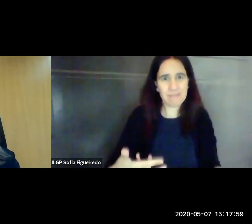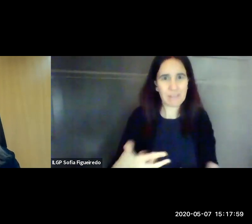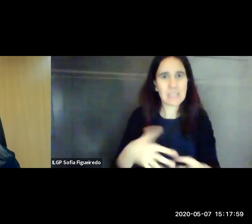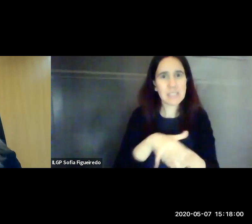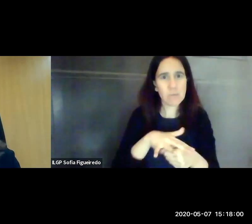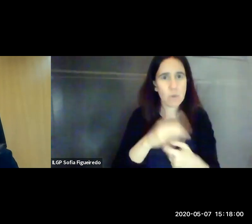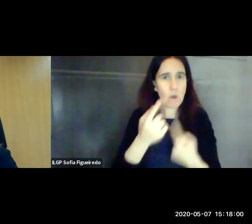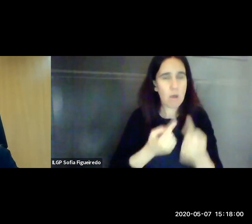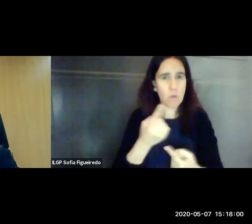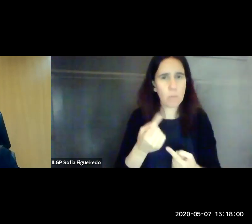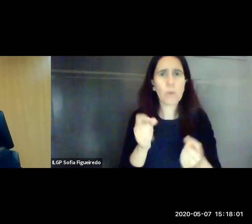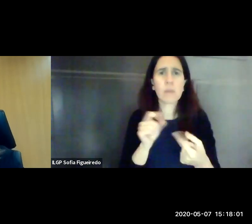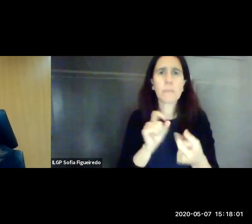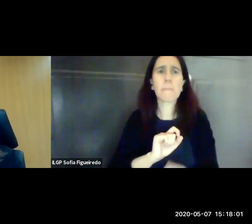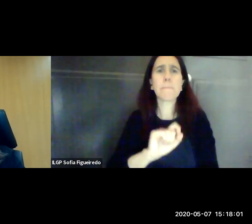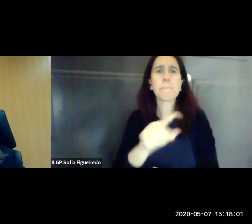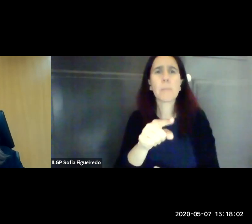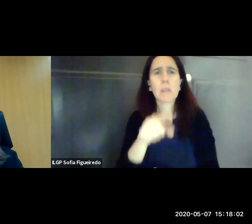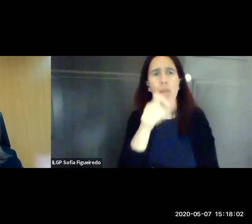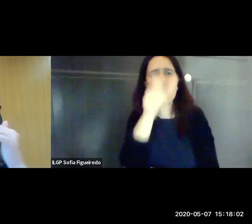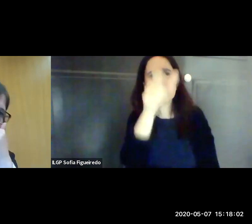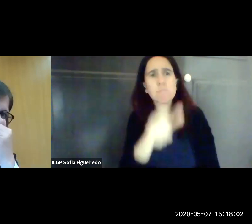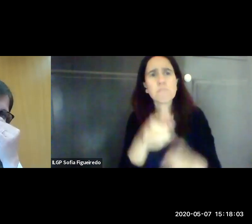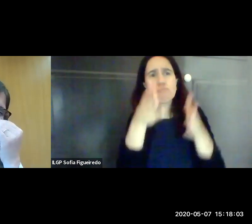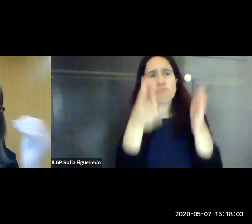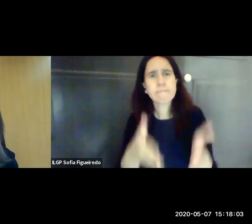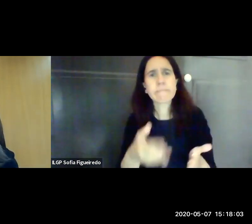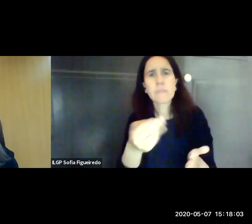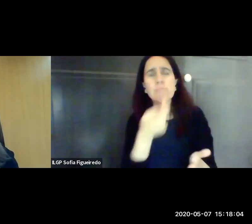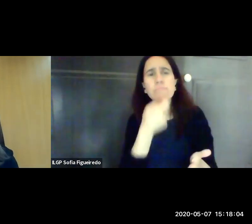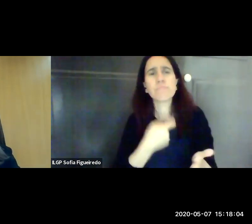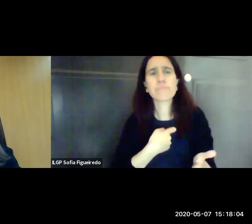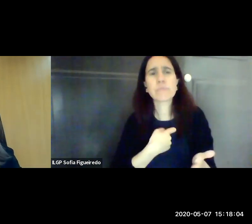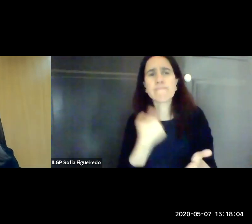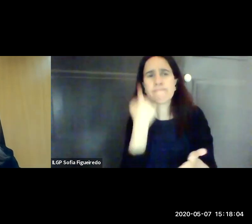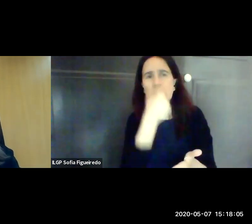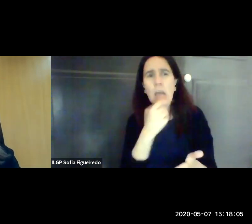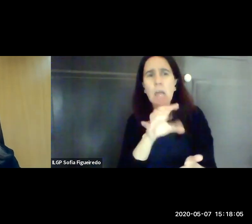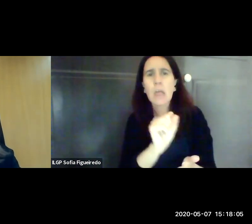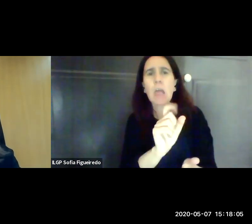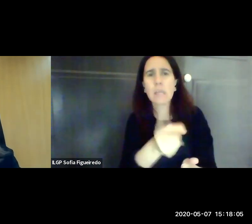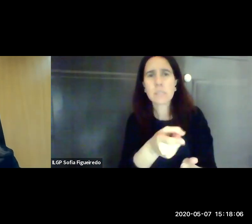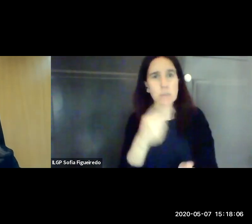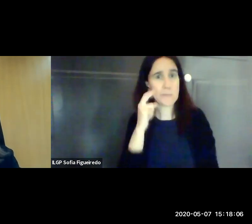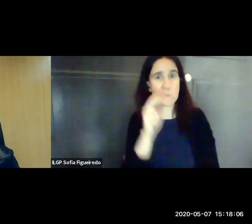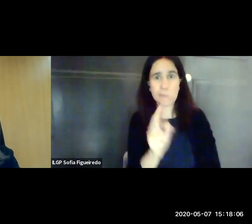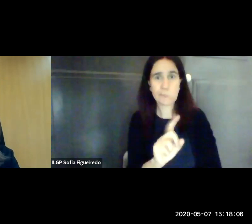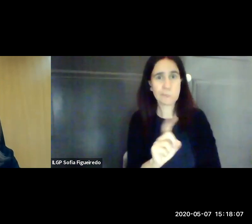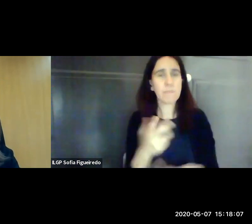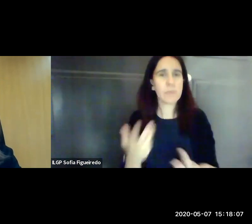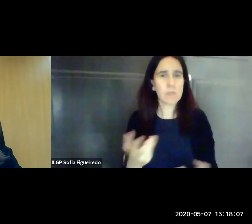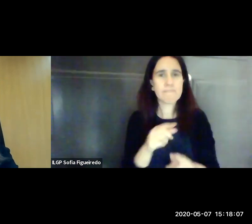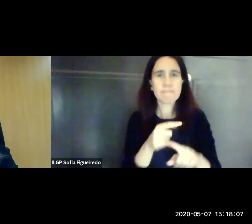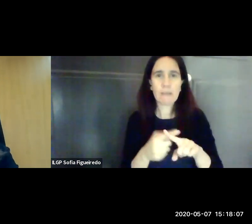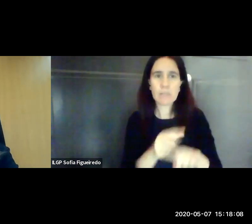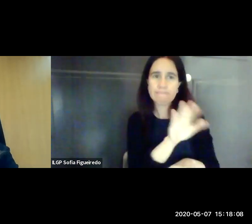algumas situações, quando mandamos um mail não vimos qual é a reação do nosso interlocutor e, portanto, a captar a atenção é um desafio ainda maior